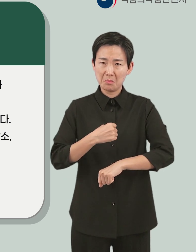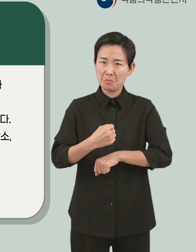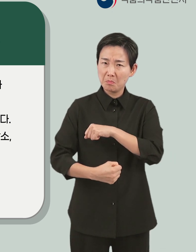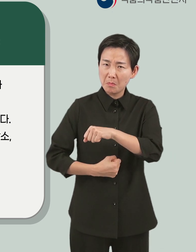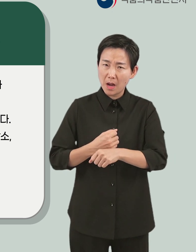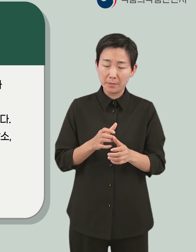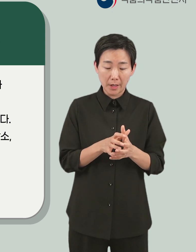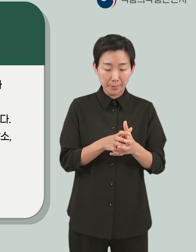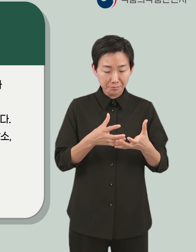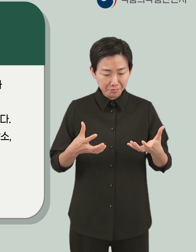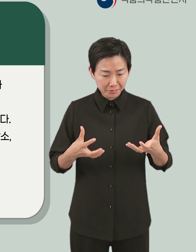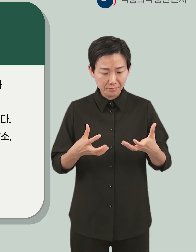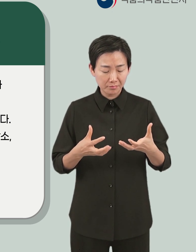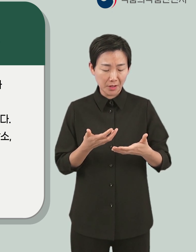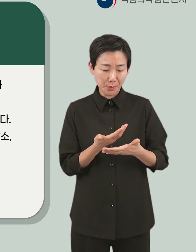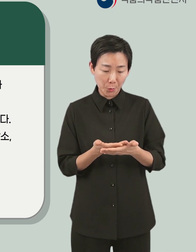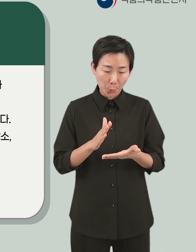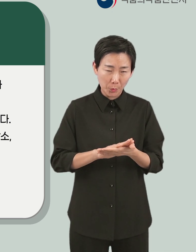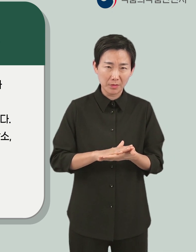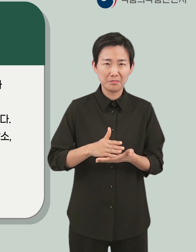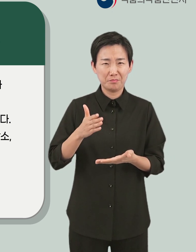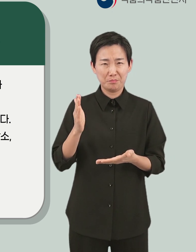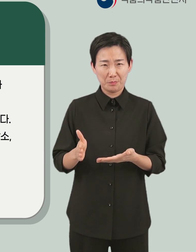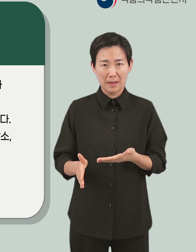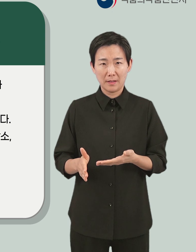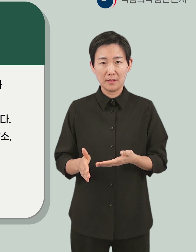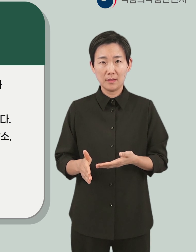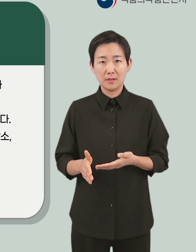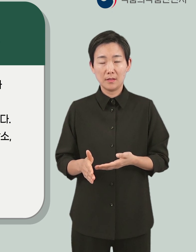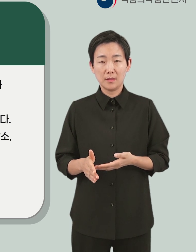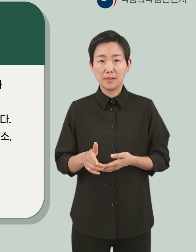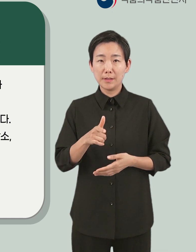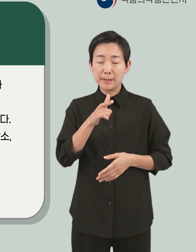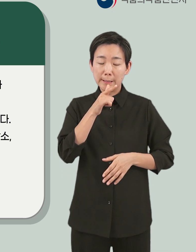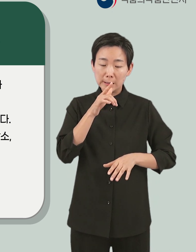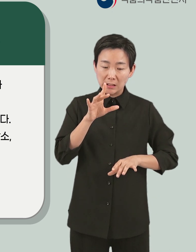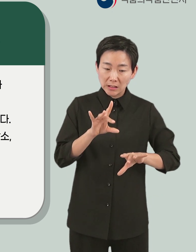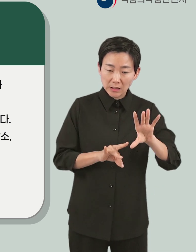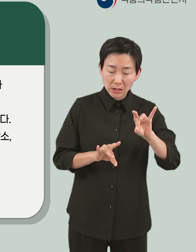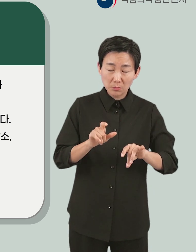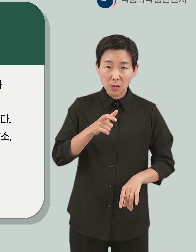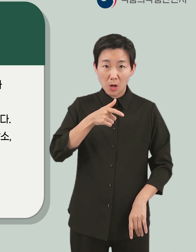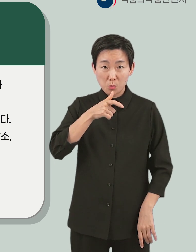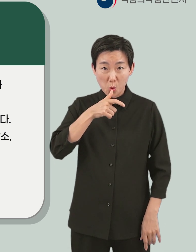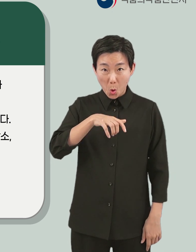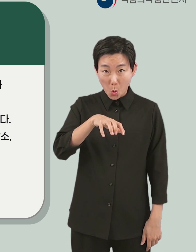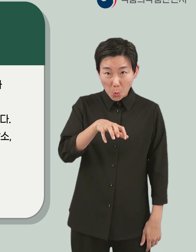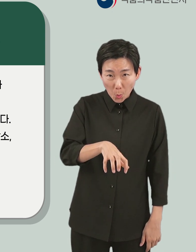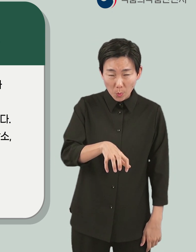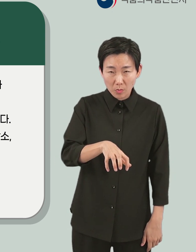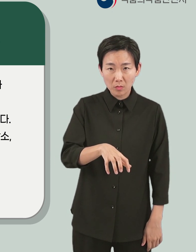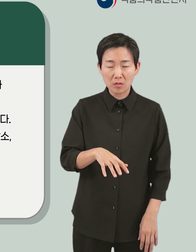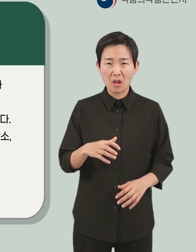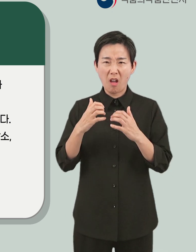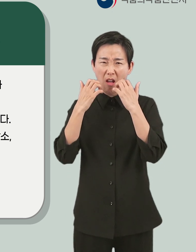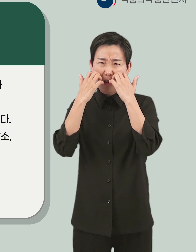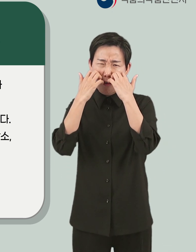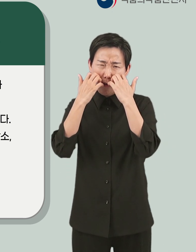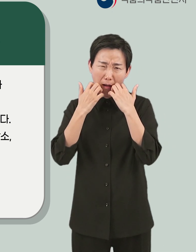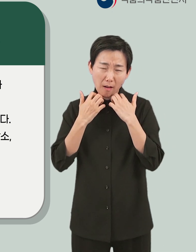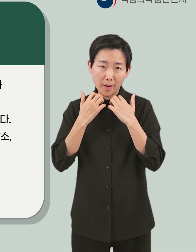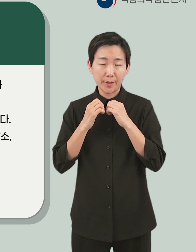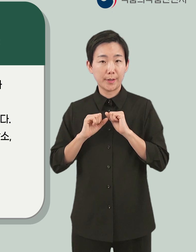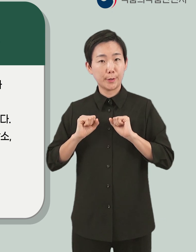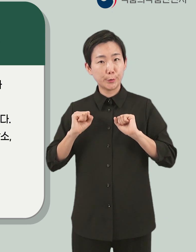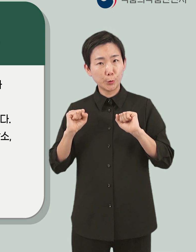두어야 합니다. 제품 본체와 구성품은 분해하거나 임의로 수리하지 않습니다. 습기나 물이 튈 위험이 있는